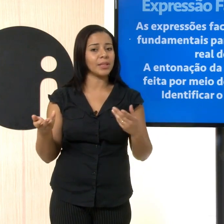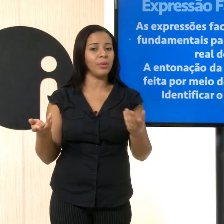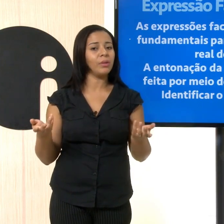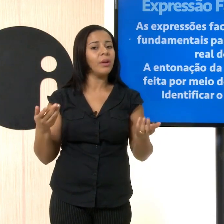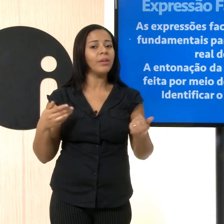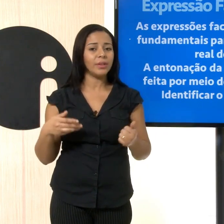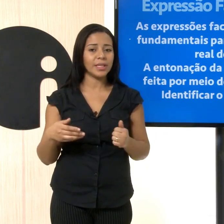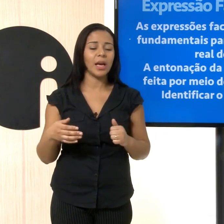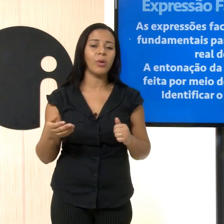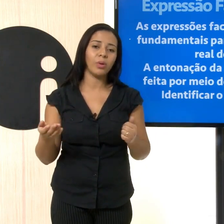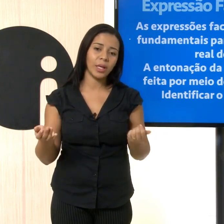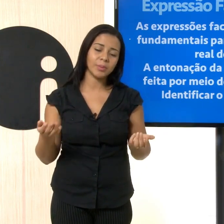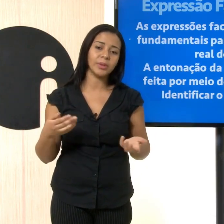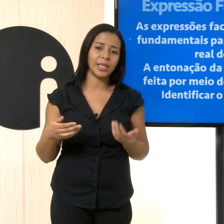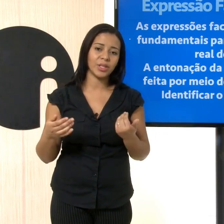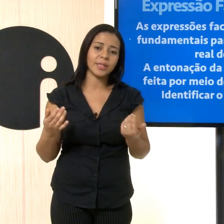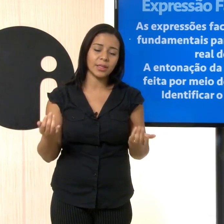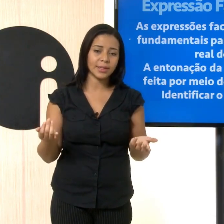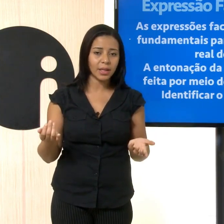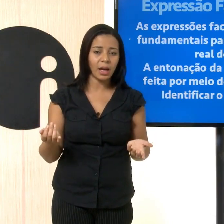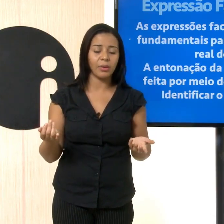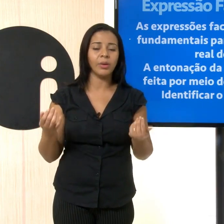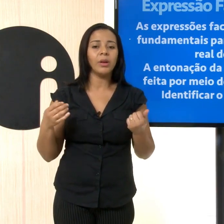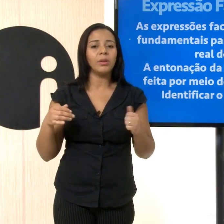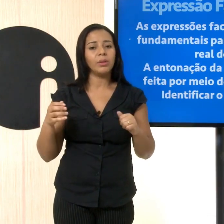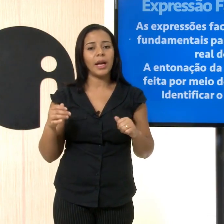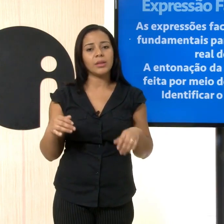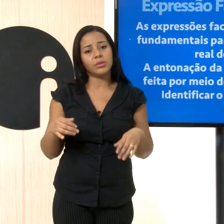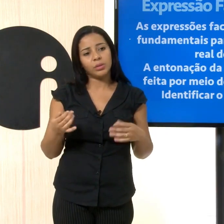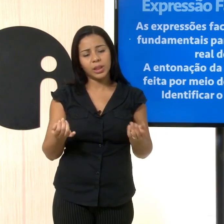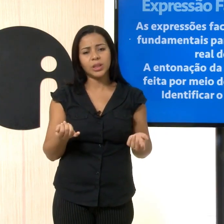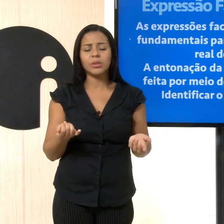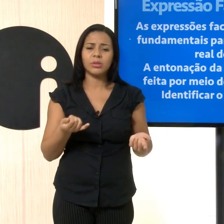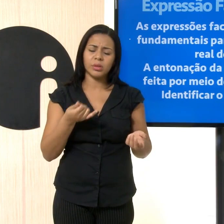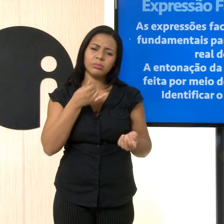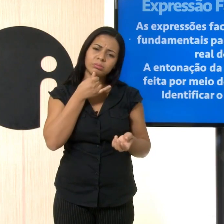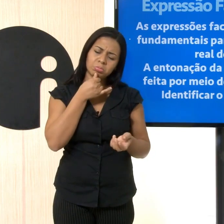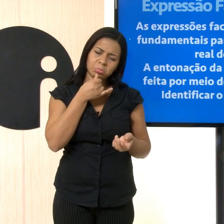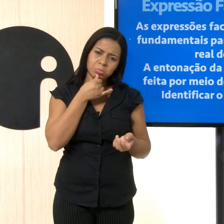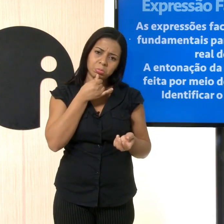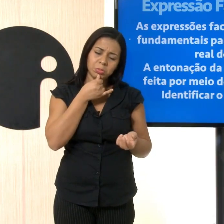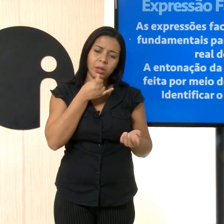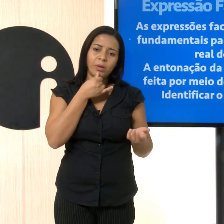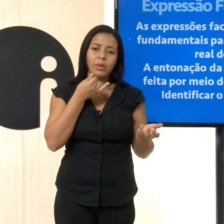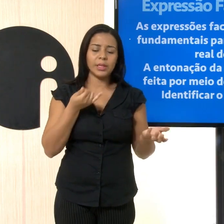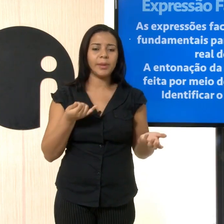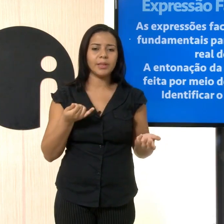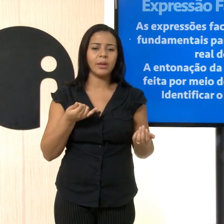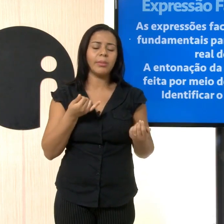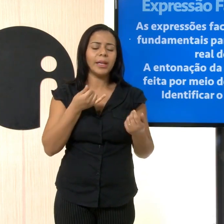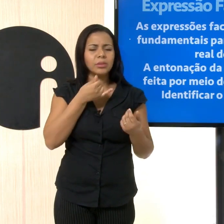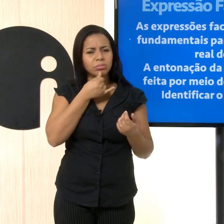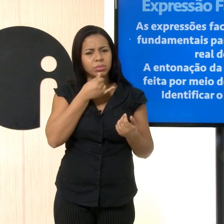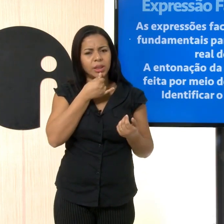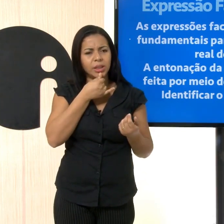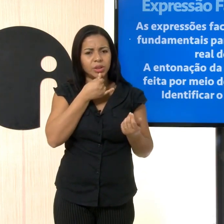expressão facial correspondente a esse sinal. No caso, eu estou triste, eu estou com a expressão mais